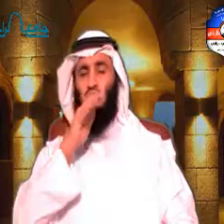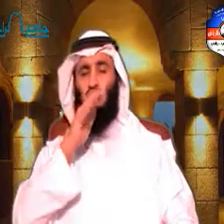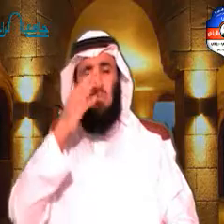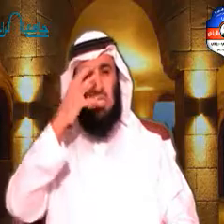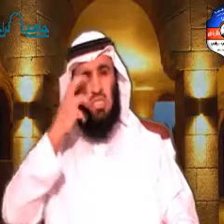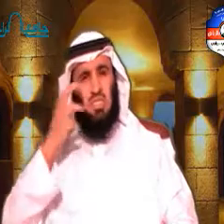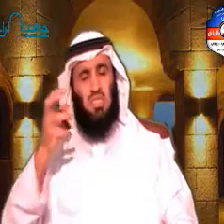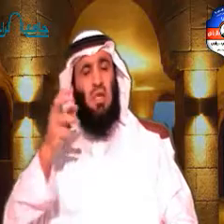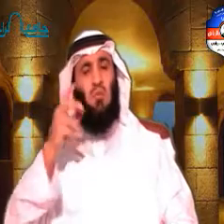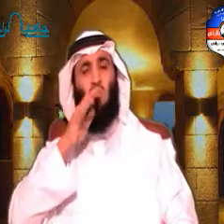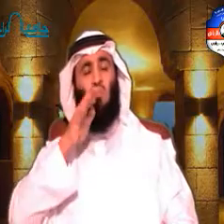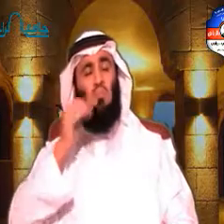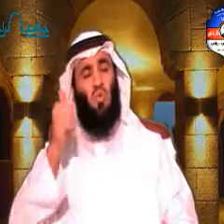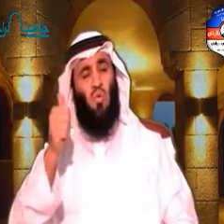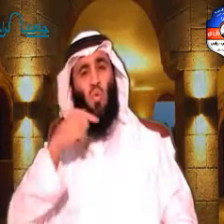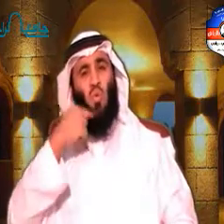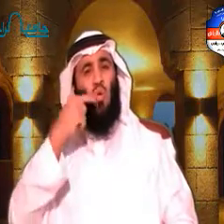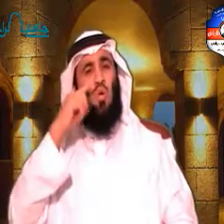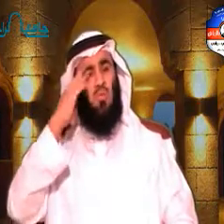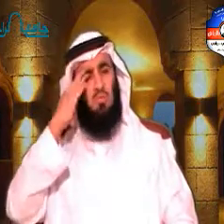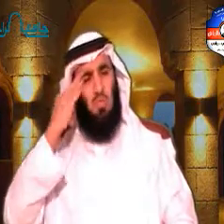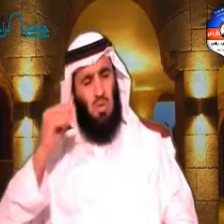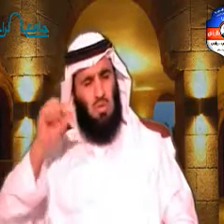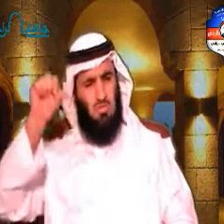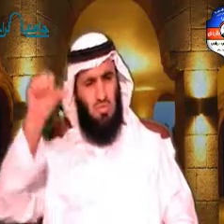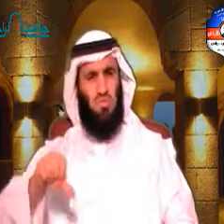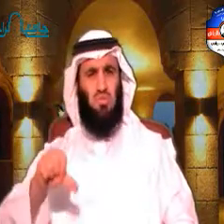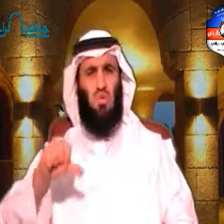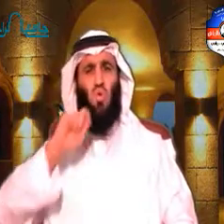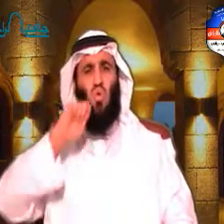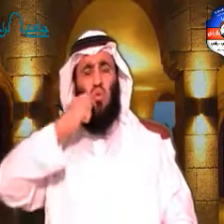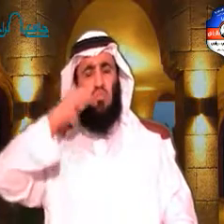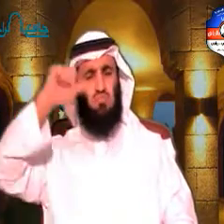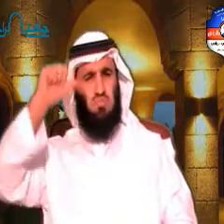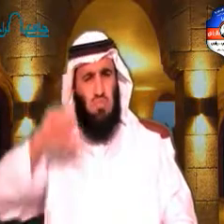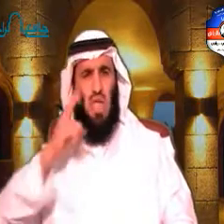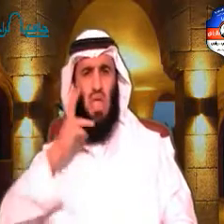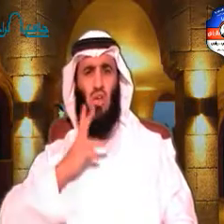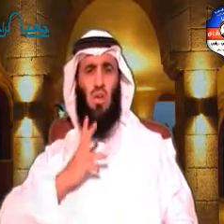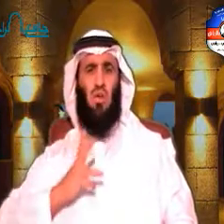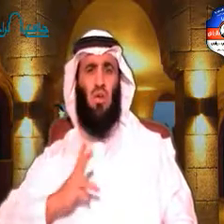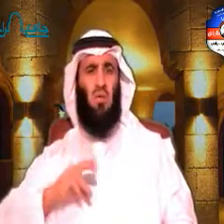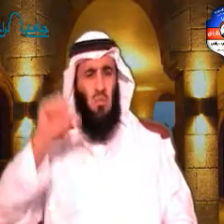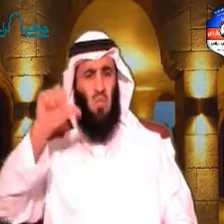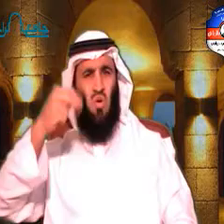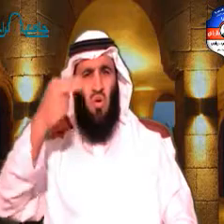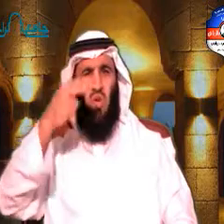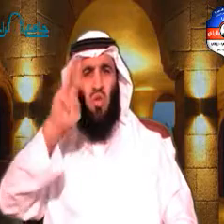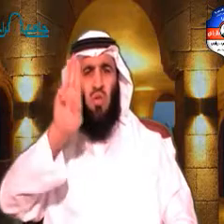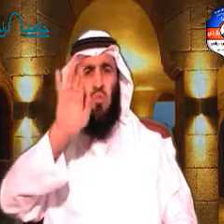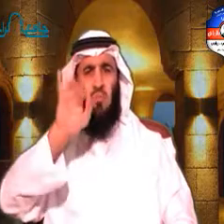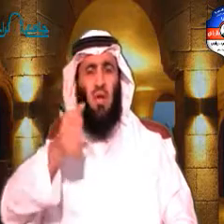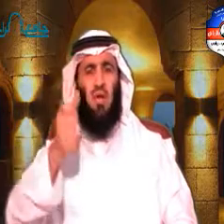الثلاثة أبي بكر وعمر وعثمان وغيرهم من الصحابة رضي الله عنهم،